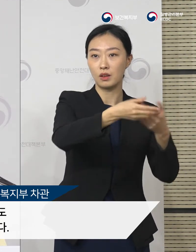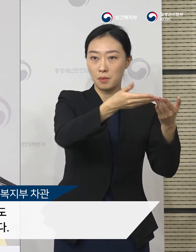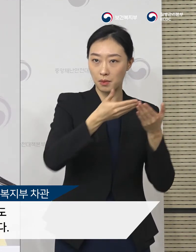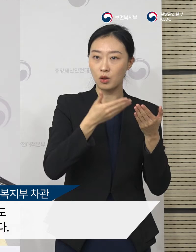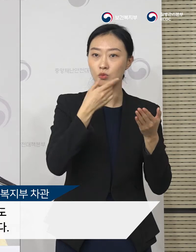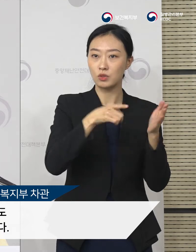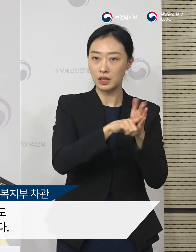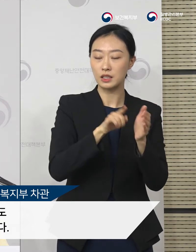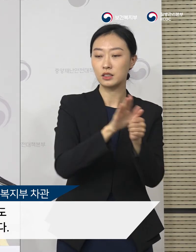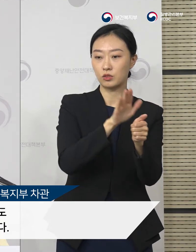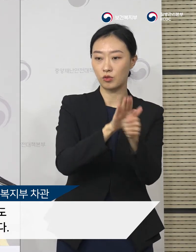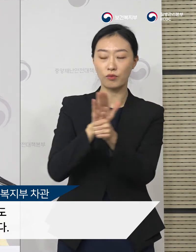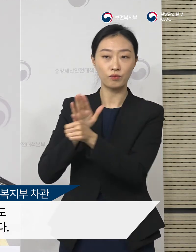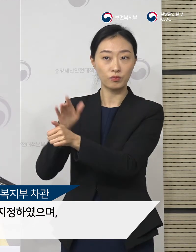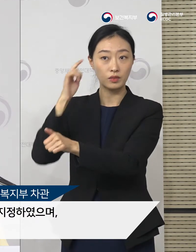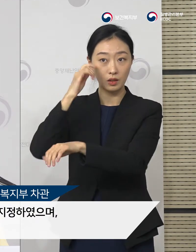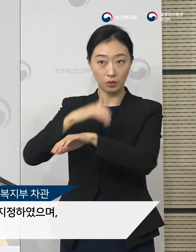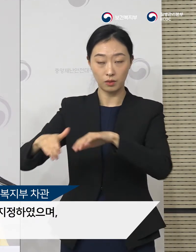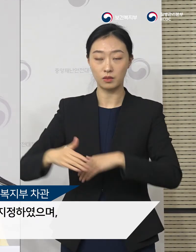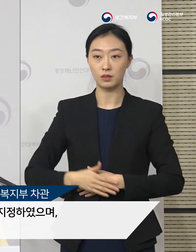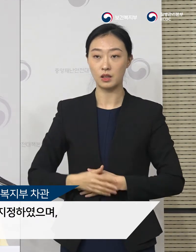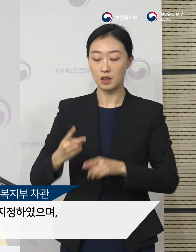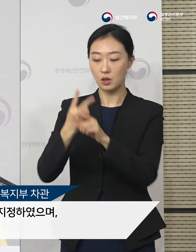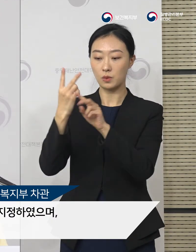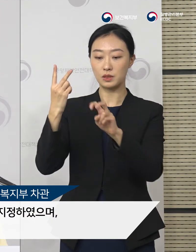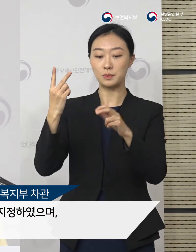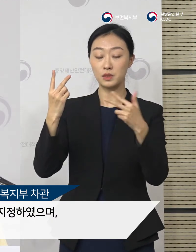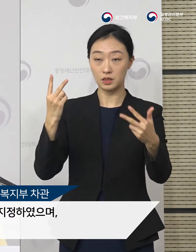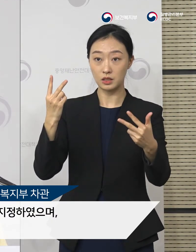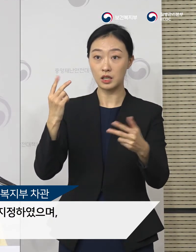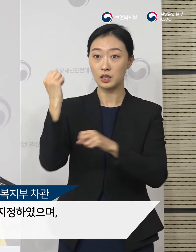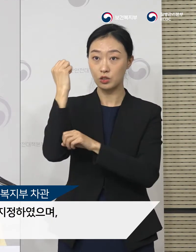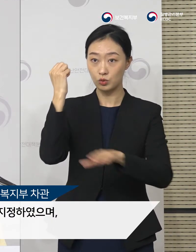있습니다. 2월 27일 기준으로 총